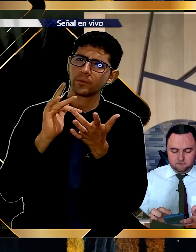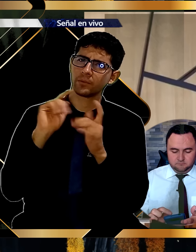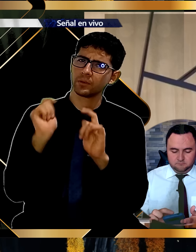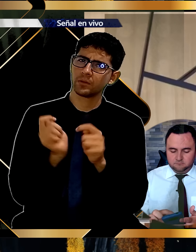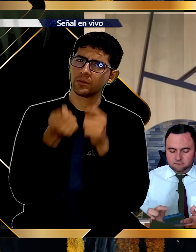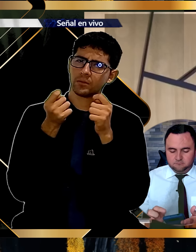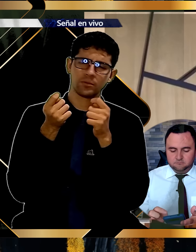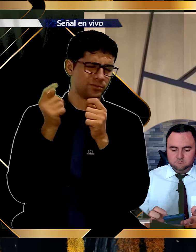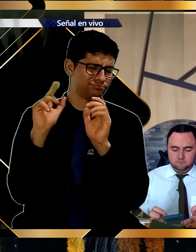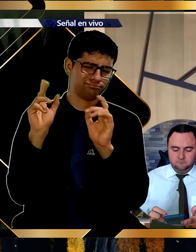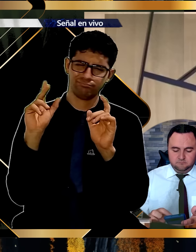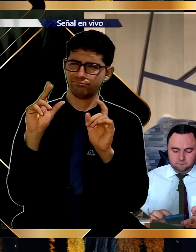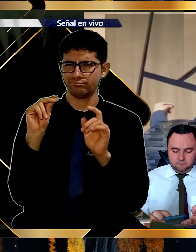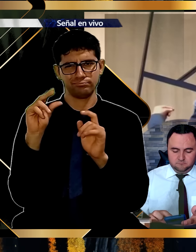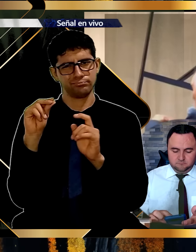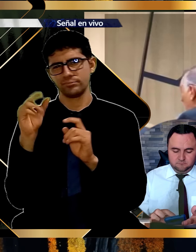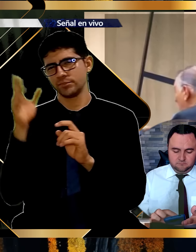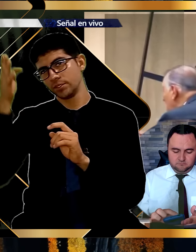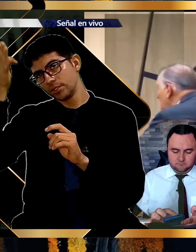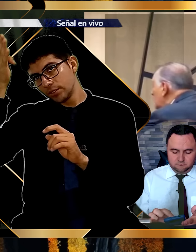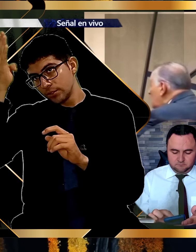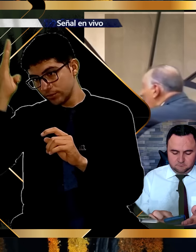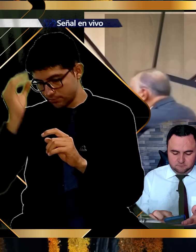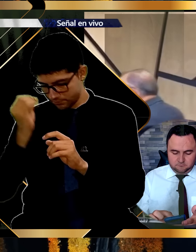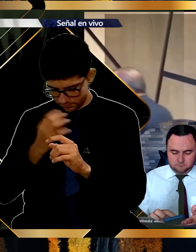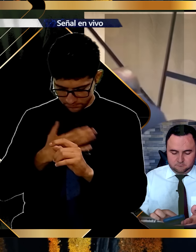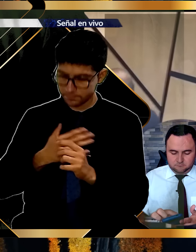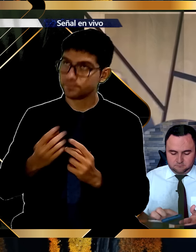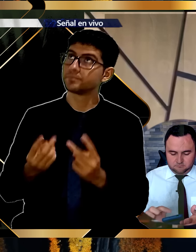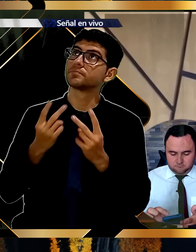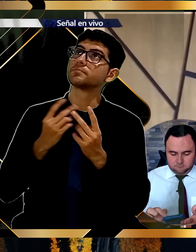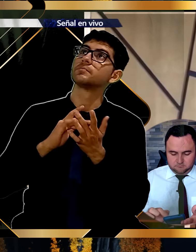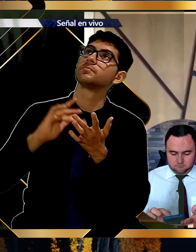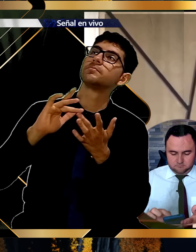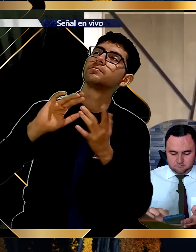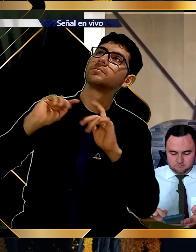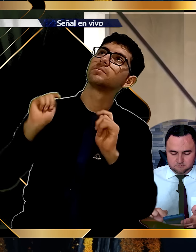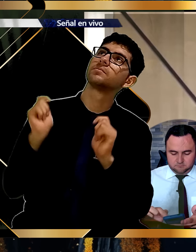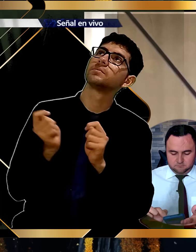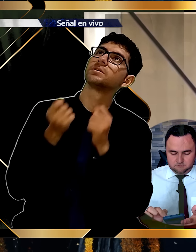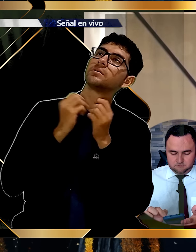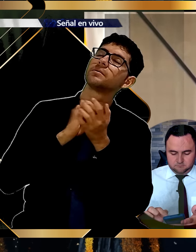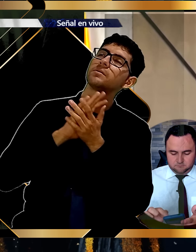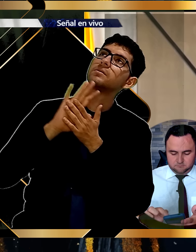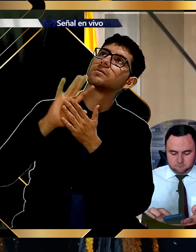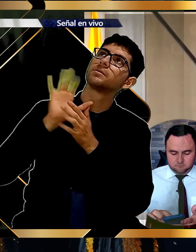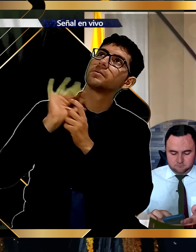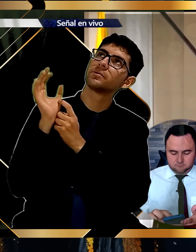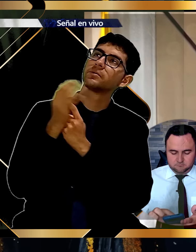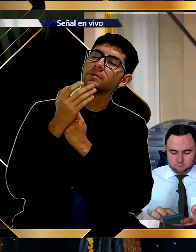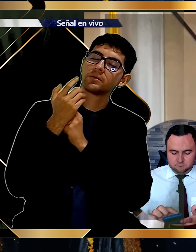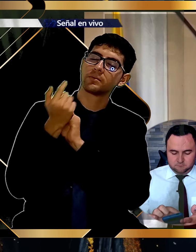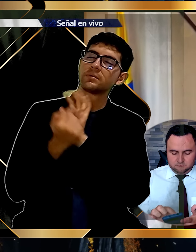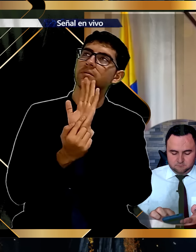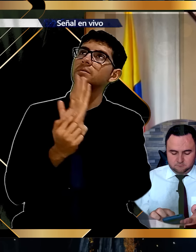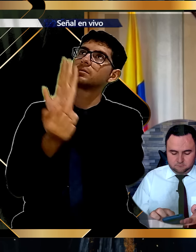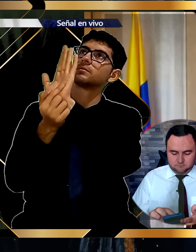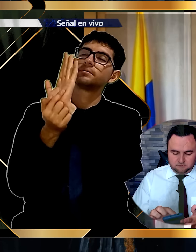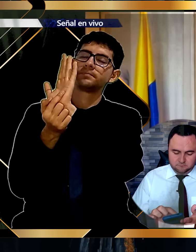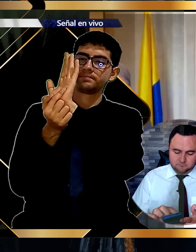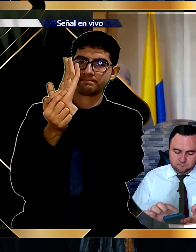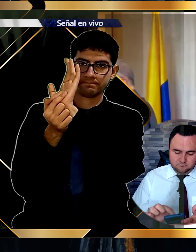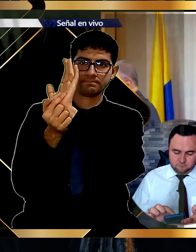Él me lava, me santifica y me guarda para presentársela a sí mismo. Oye,